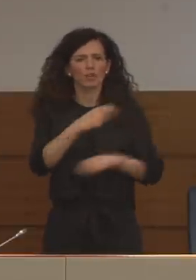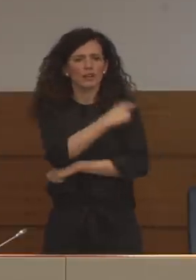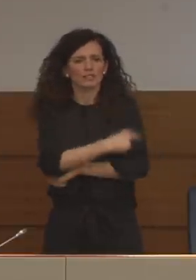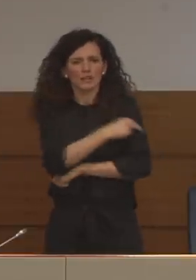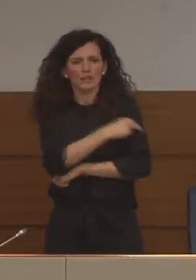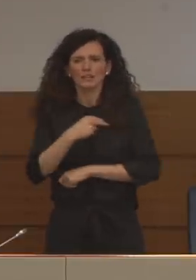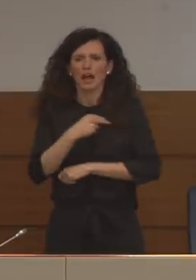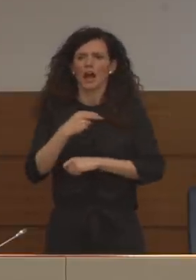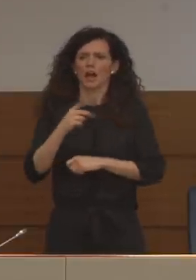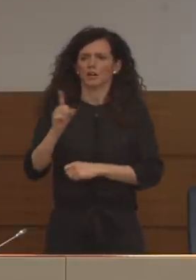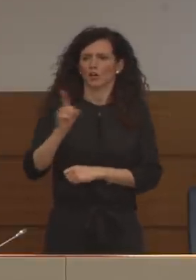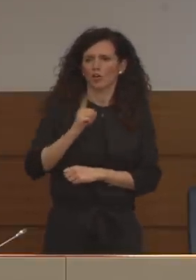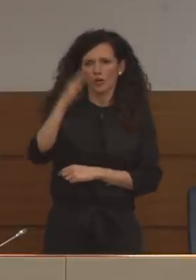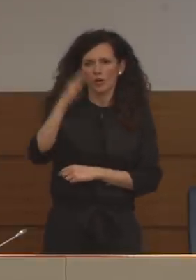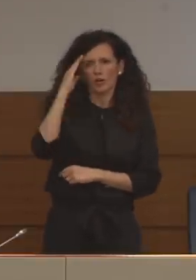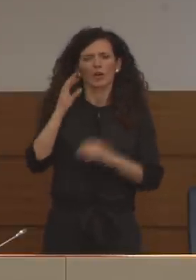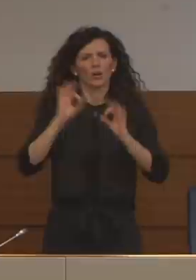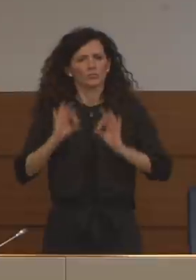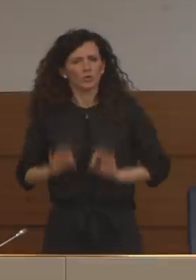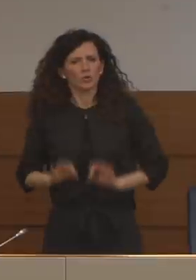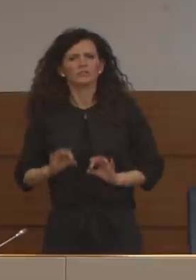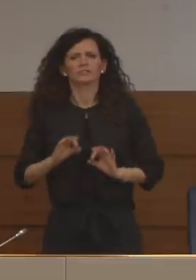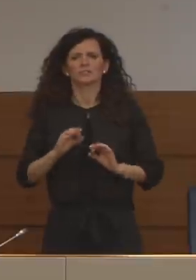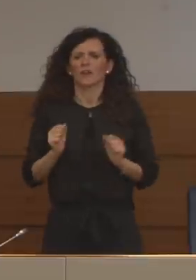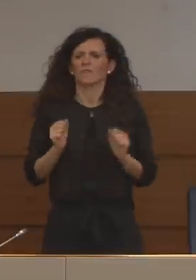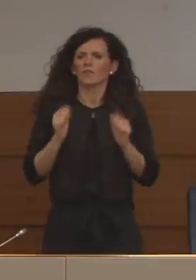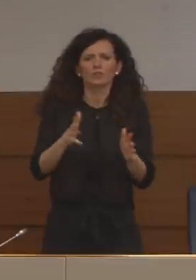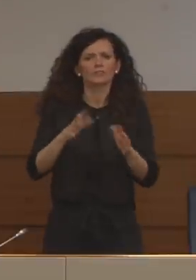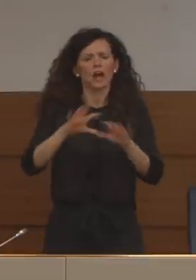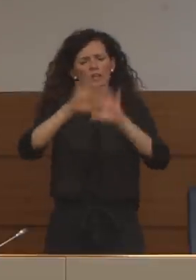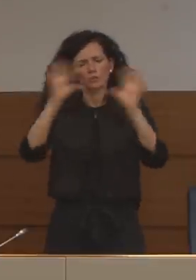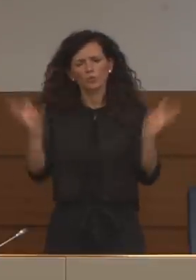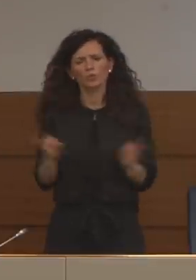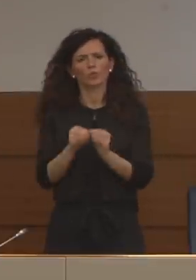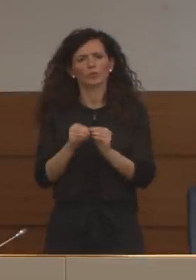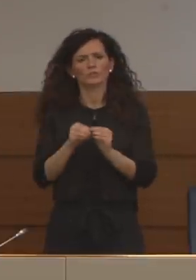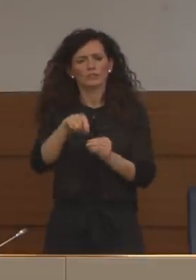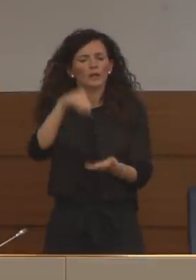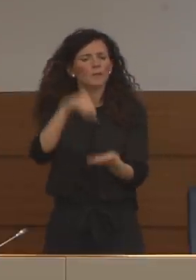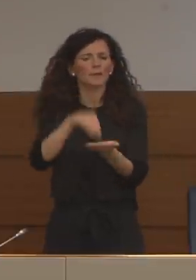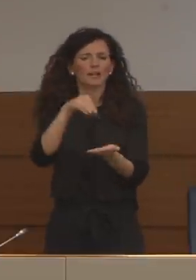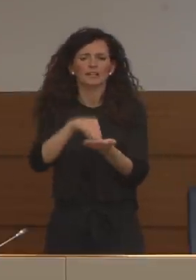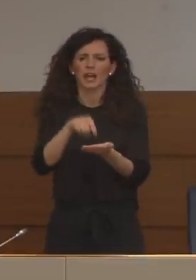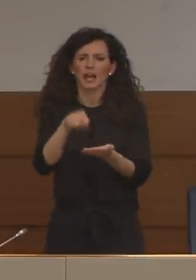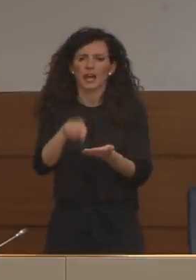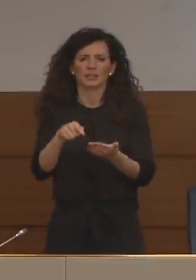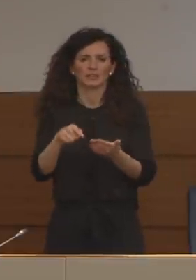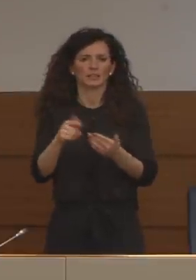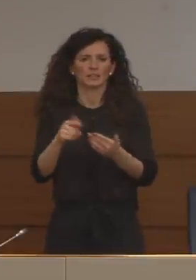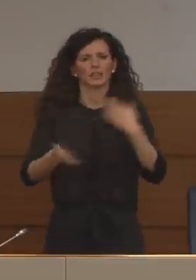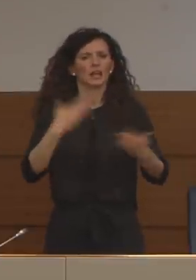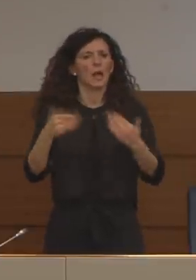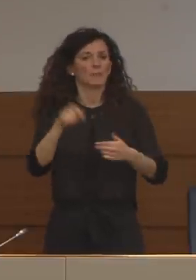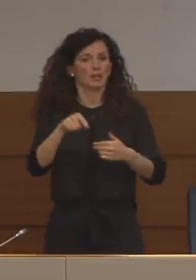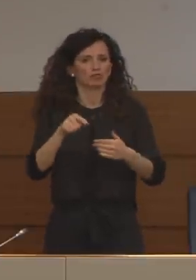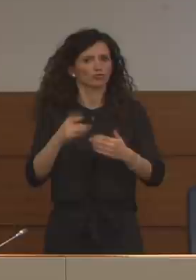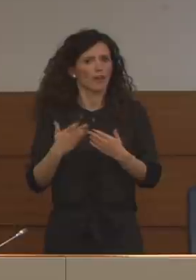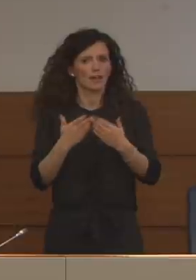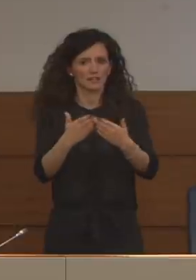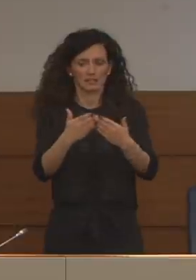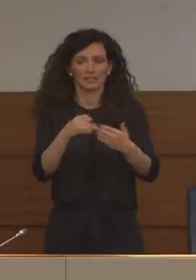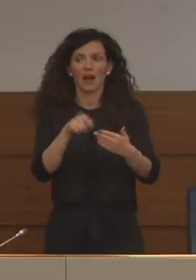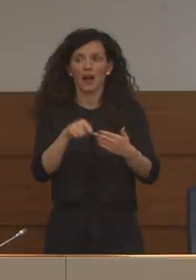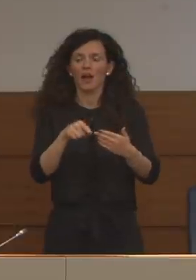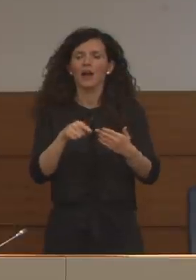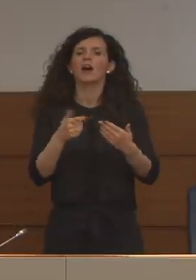dell'ordine a tutte le forze armate allora questo mi offre il destro per provare a